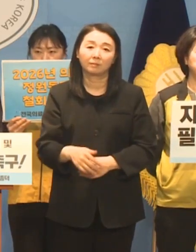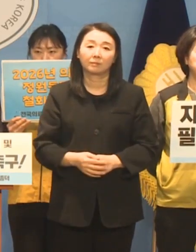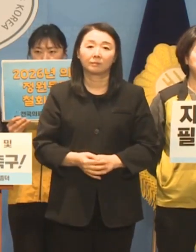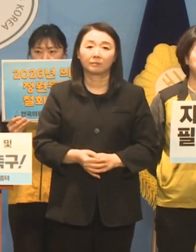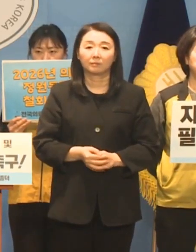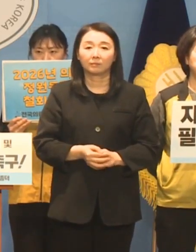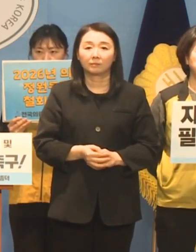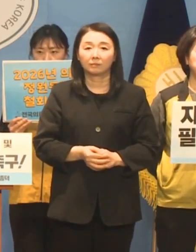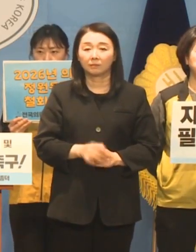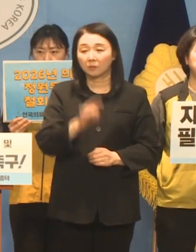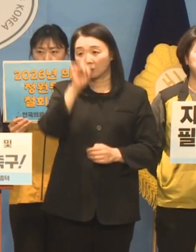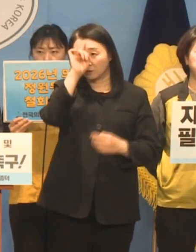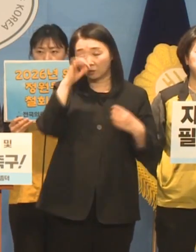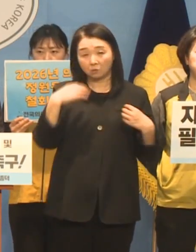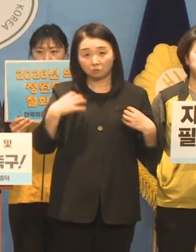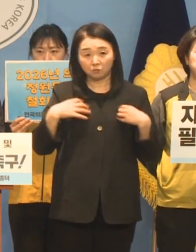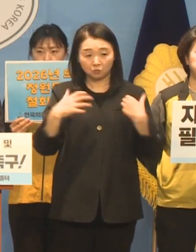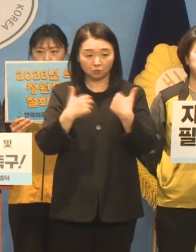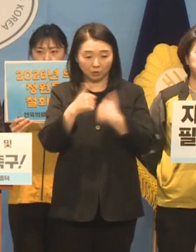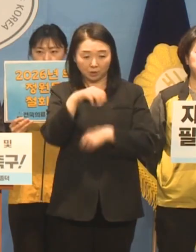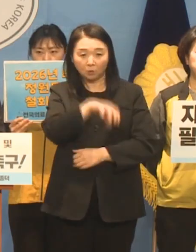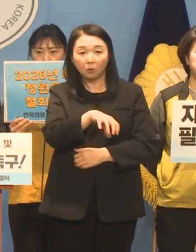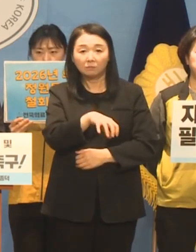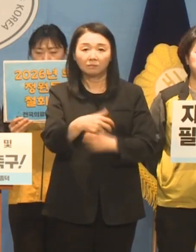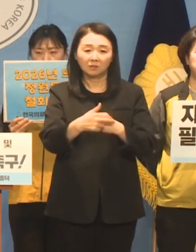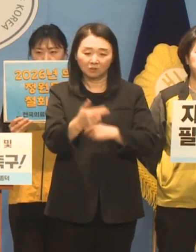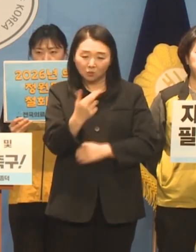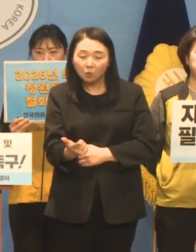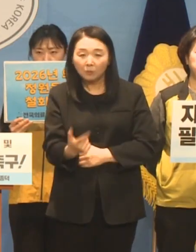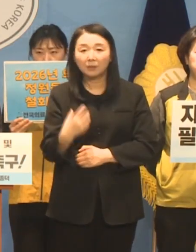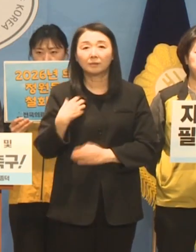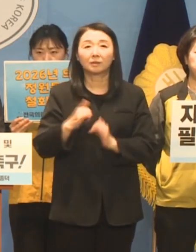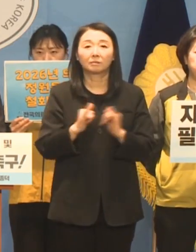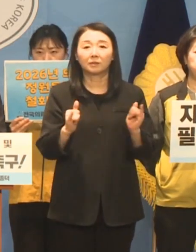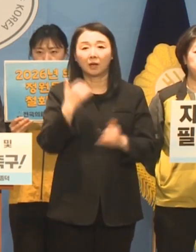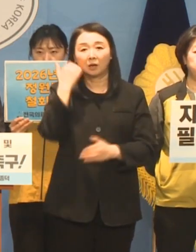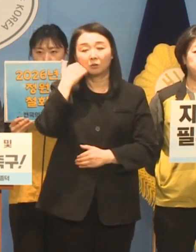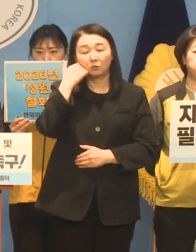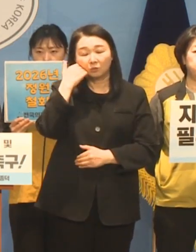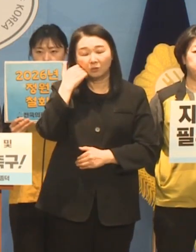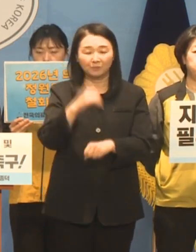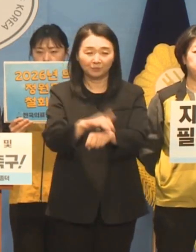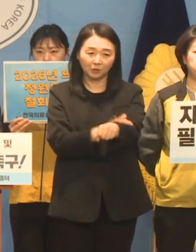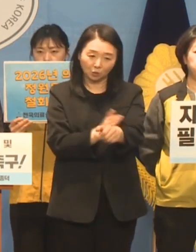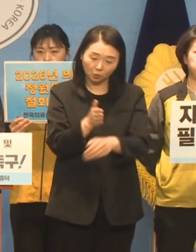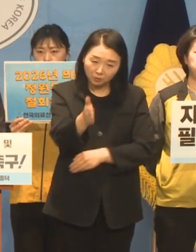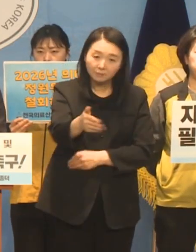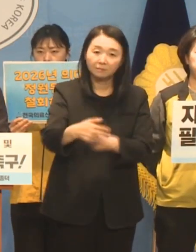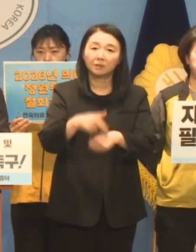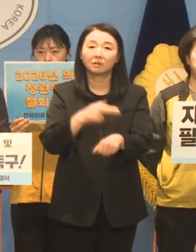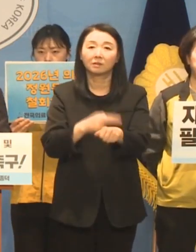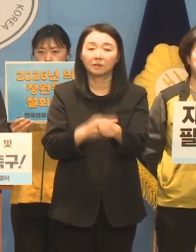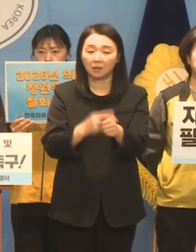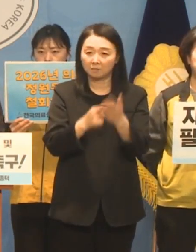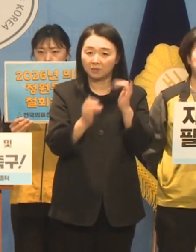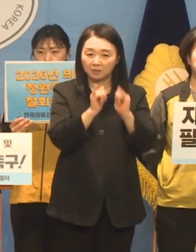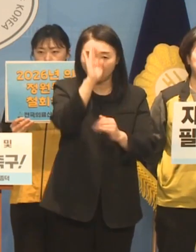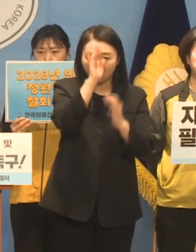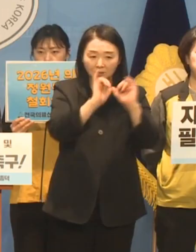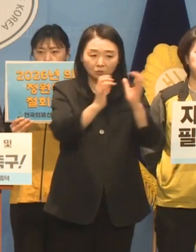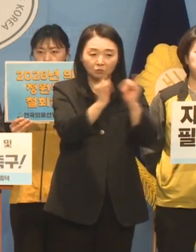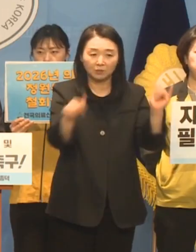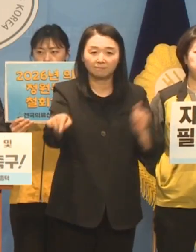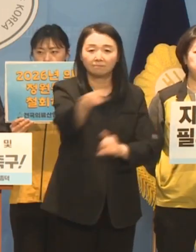없습니다. 이제 정부와 국회는 의료공백 사태의 책임자인 종교위와 의사에게서 피해자인 환자와